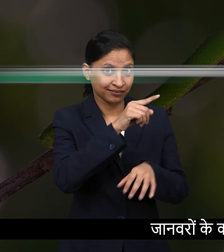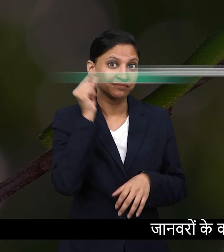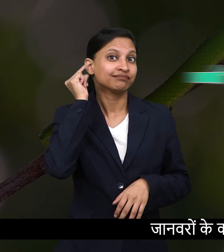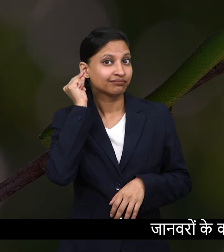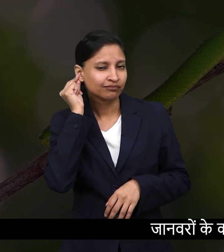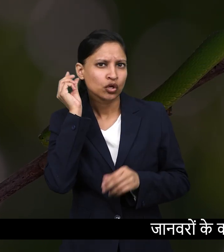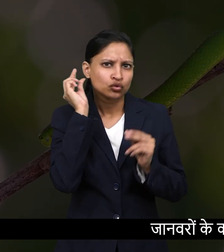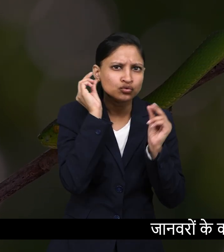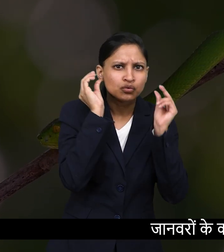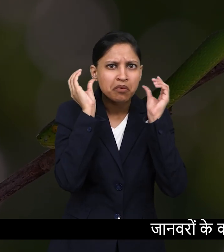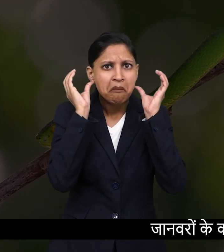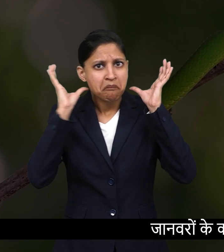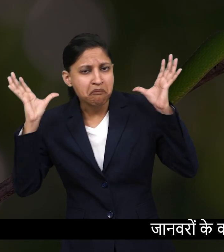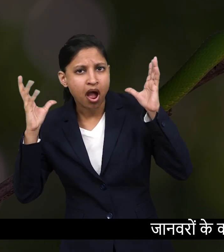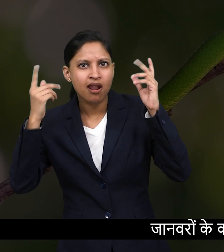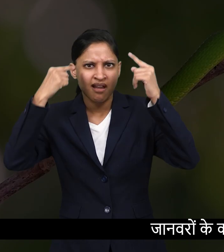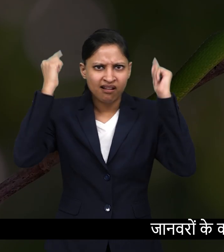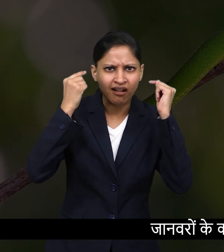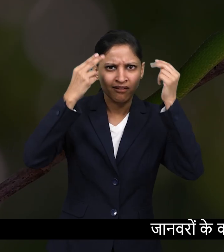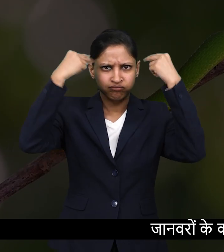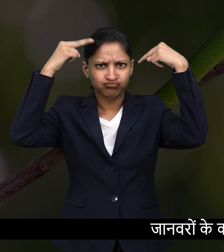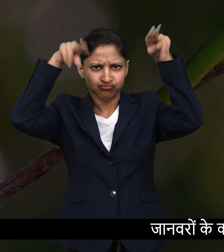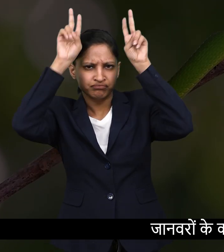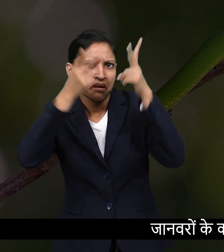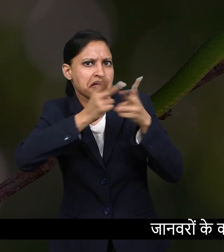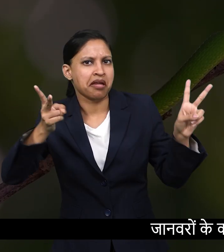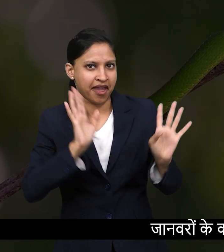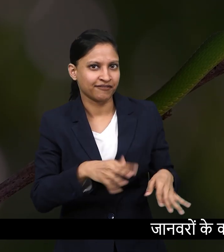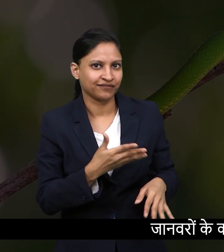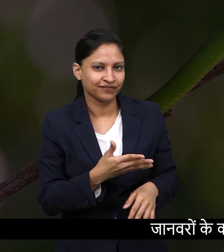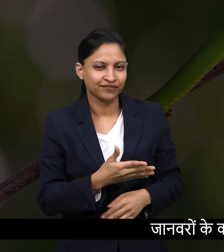जानवरों के कान आकार और रूप में भिन्न होते हैं।